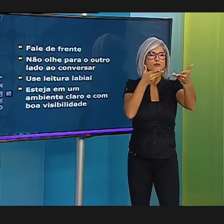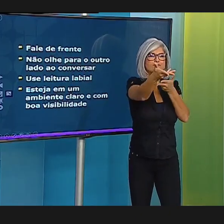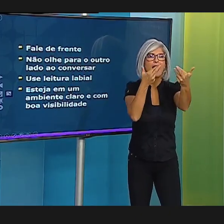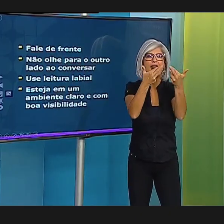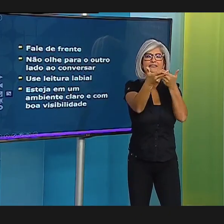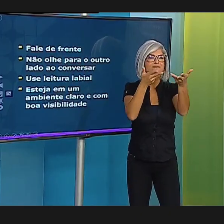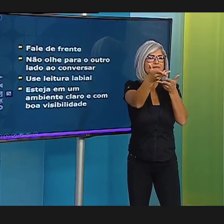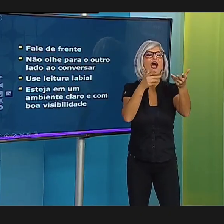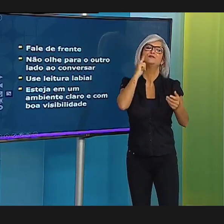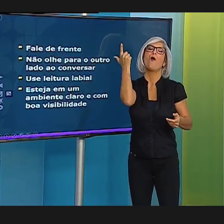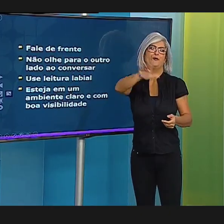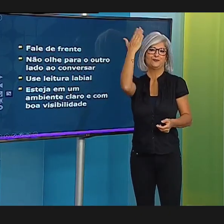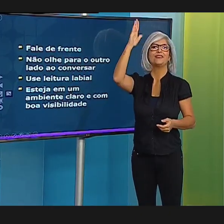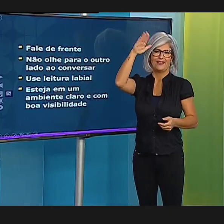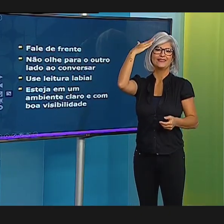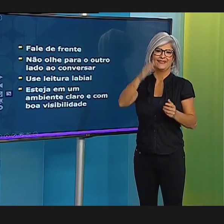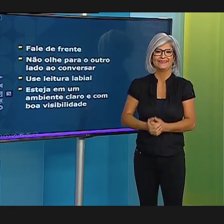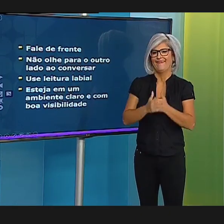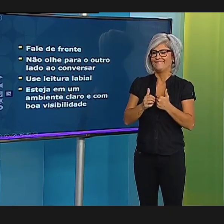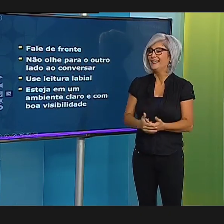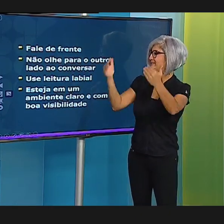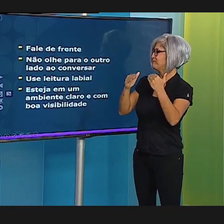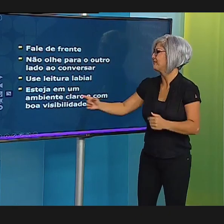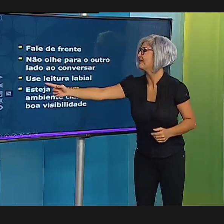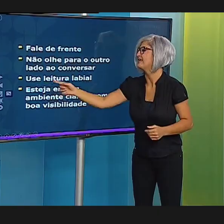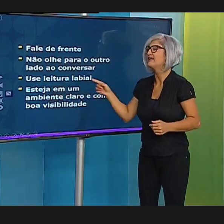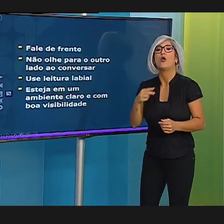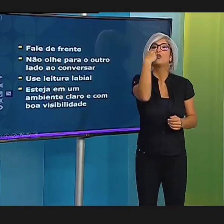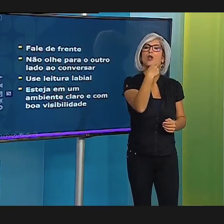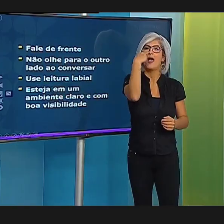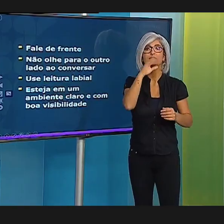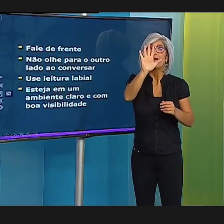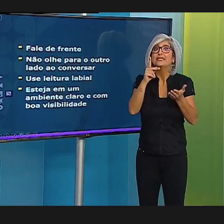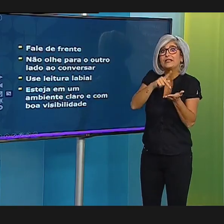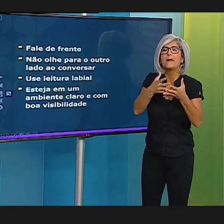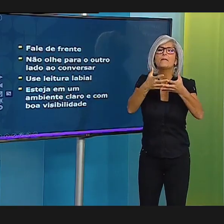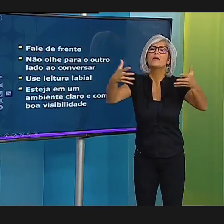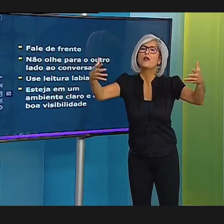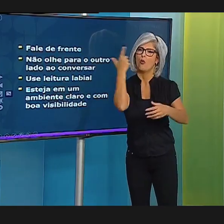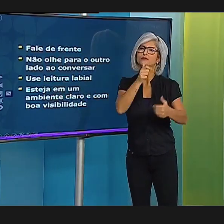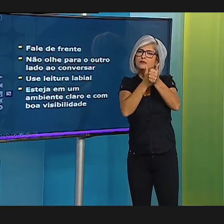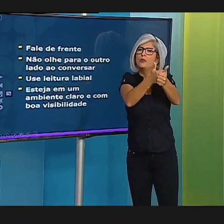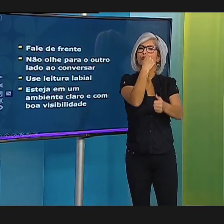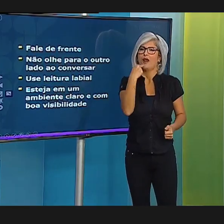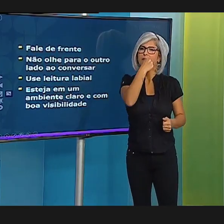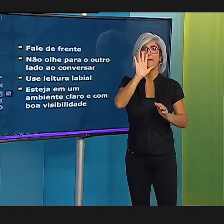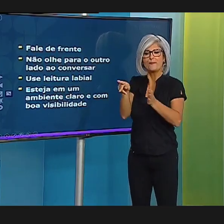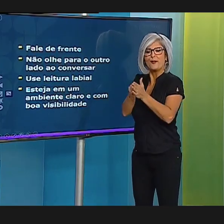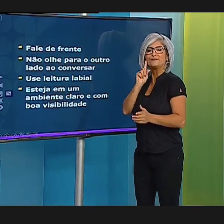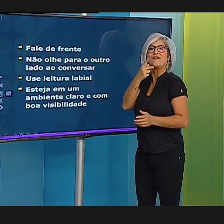uma comunicação com não tanta qualidade. O ideal, então, é sempre estar de frente. O terceiro item trata da leitura labial. Vejam só. A grande maioria dos surdos fazem uma leitura